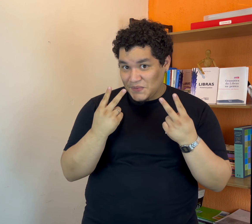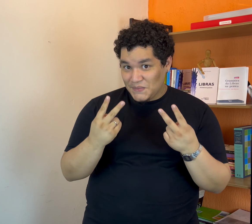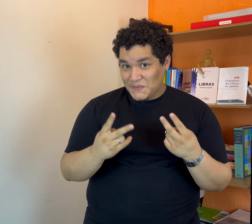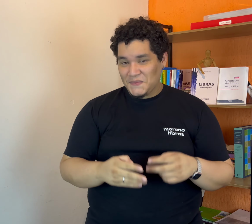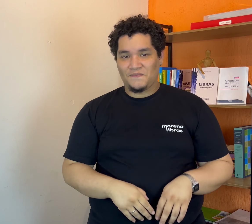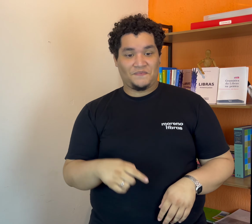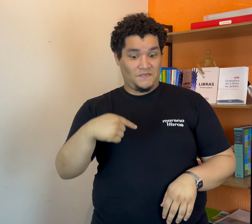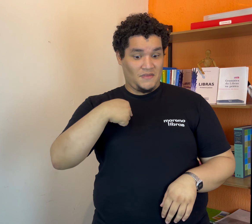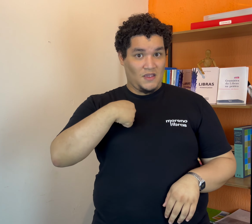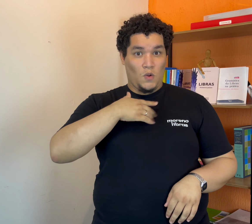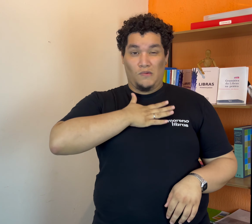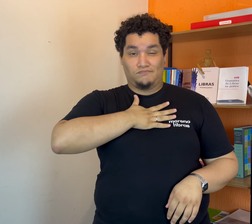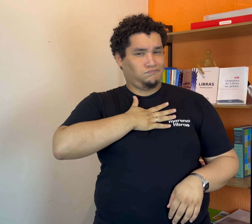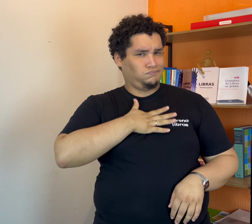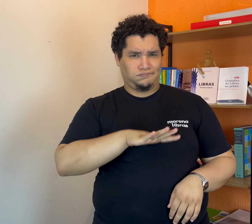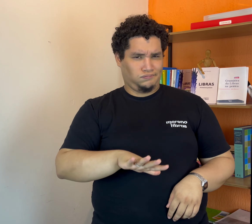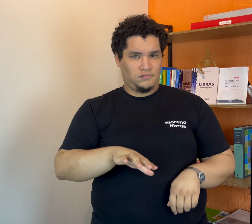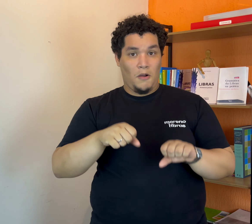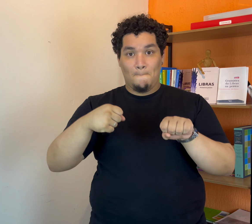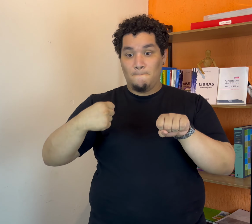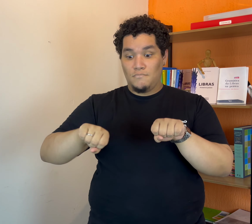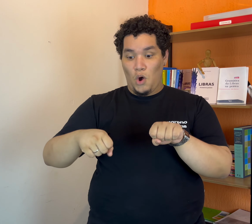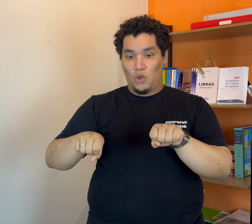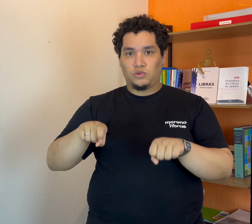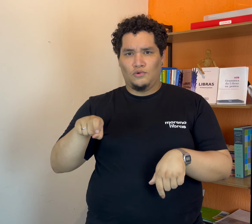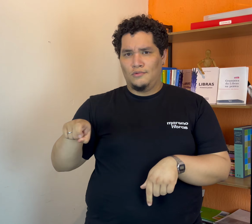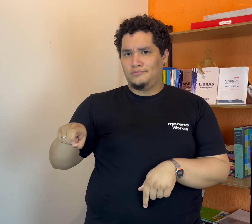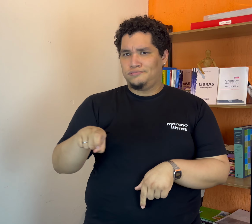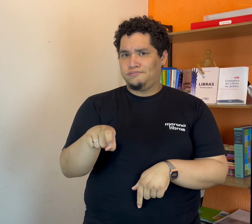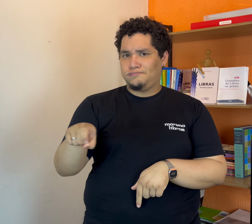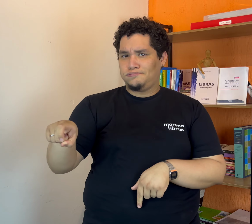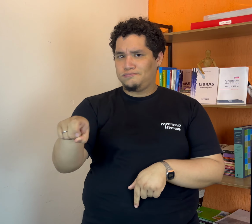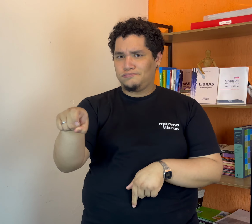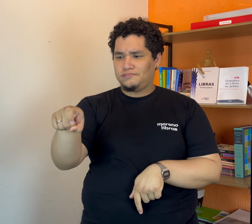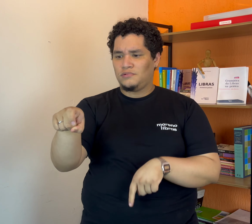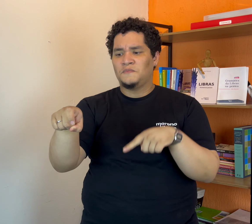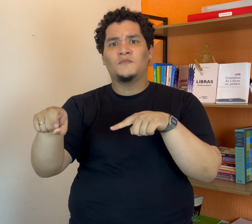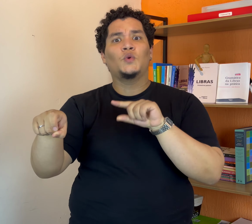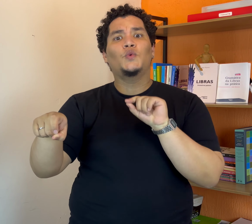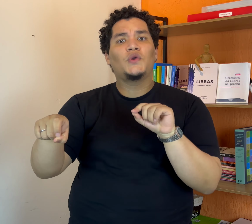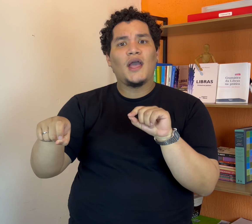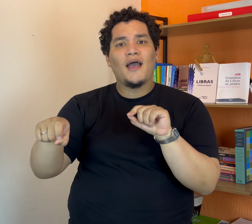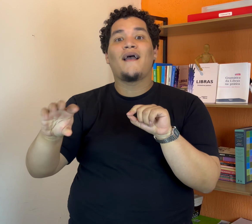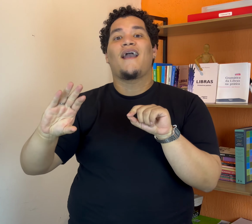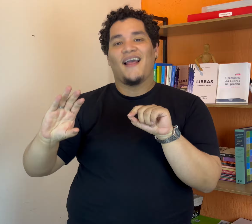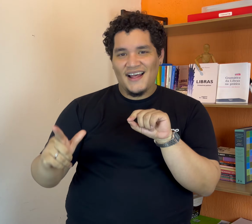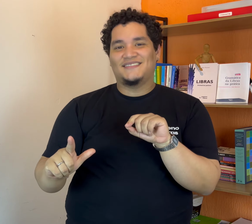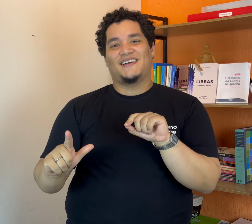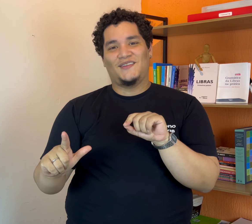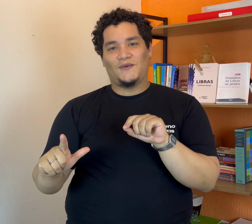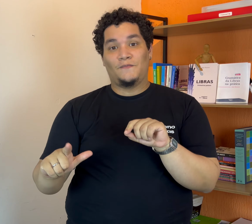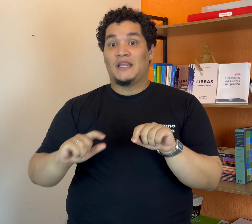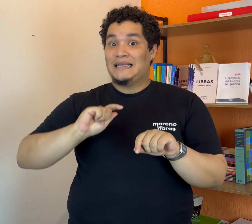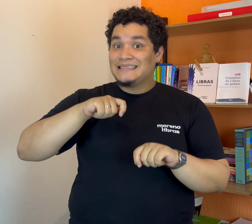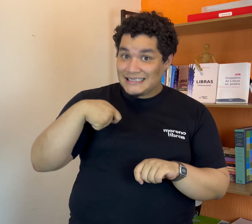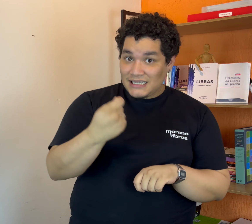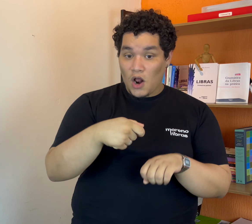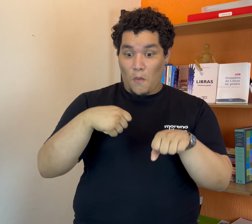Viu só? Eu não gosto moto andar. Isso novamente é um classificador. Eu utilizei o